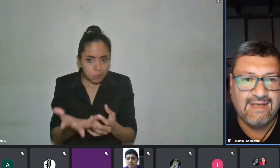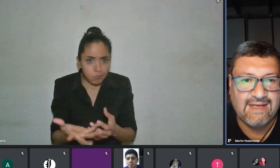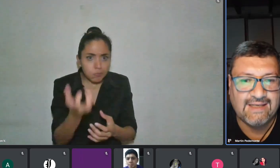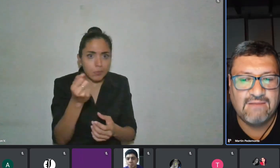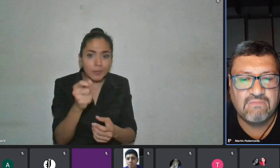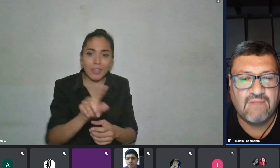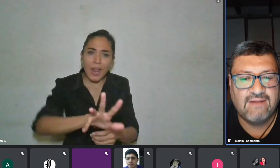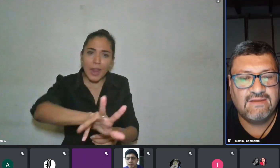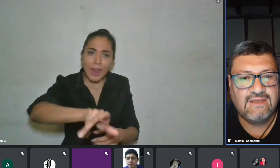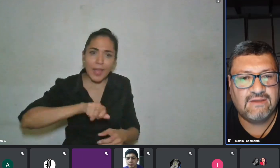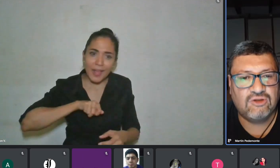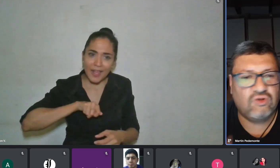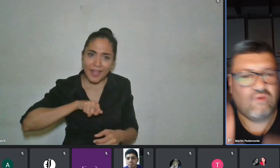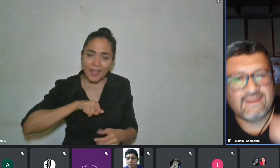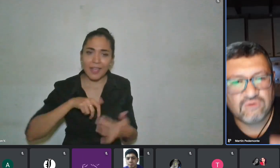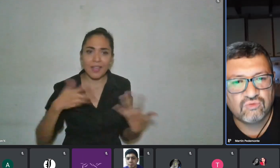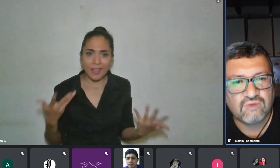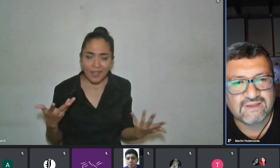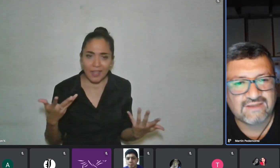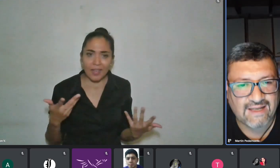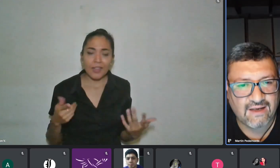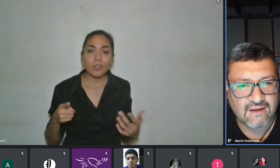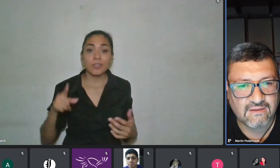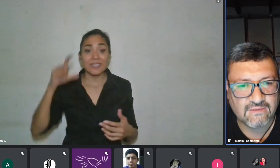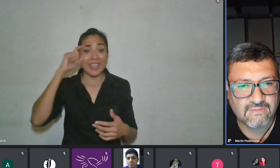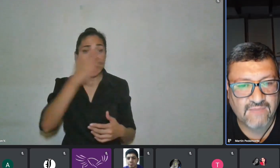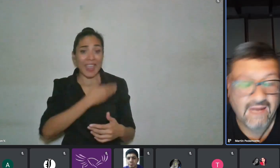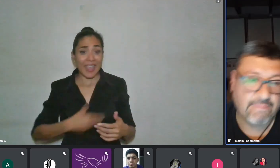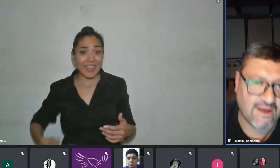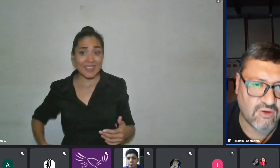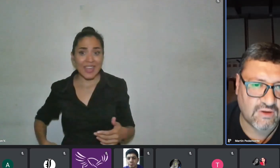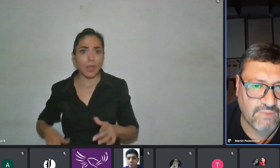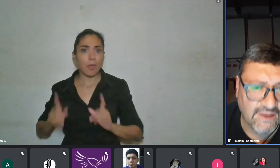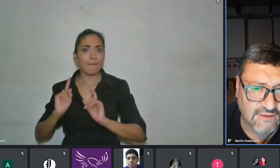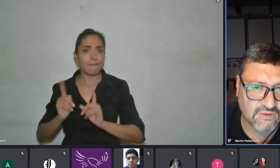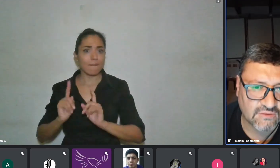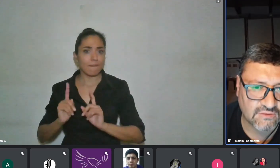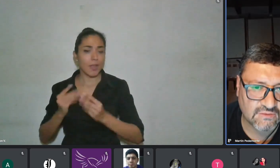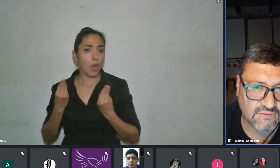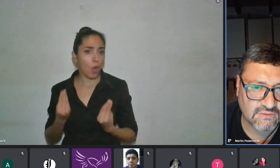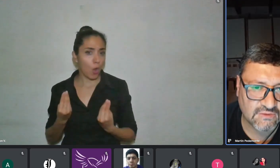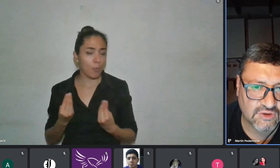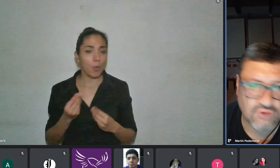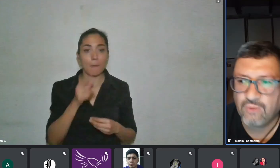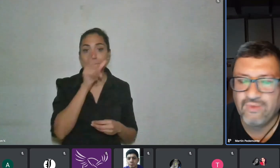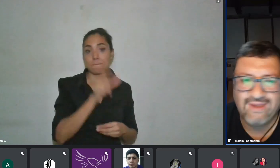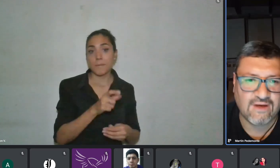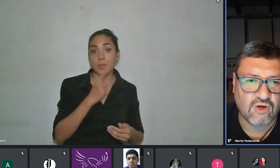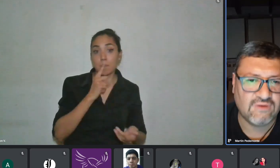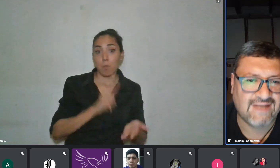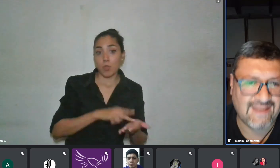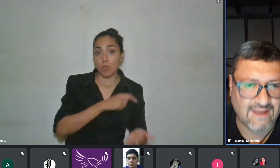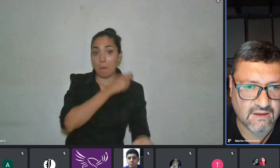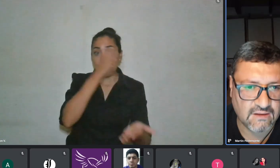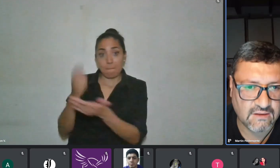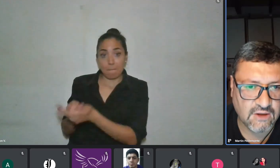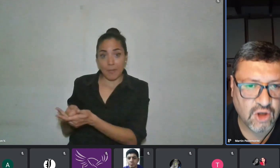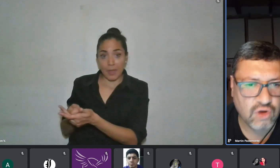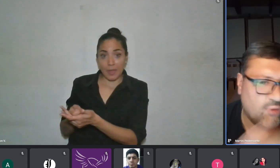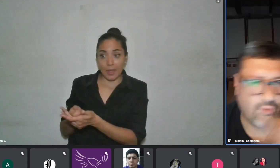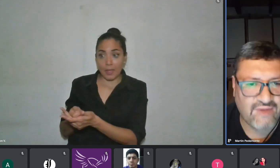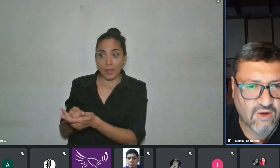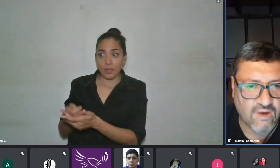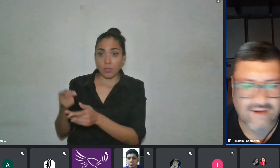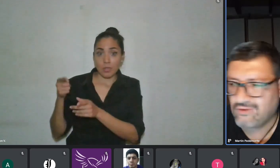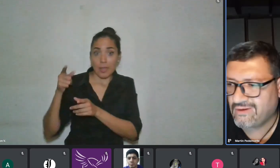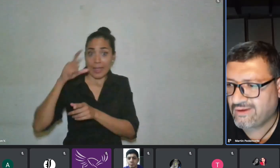¿Quién genera, quién mantiene toda la estructura estatal? El pagador de impuestos. Entonces vos no podés ir en contra de él. No